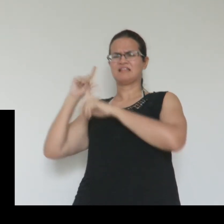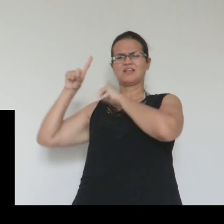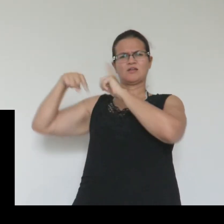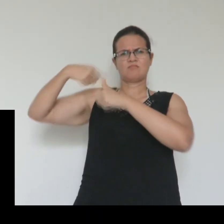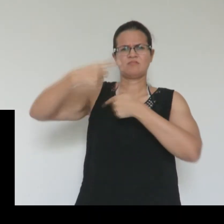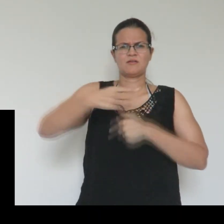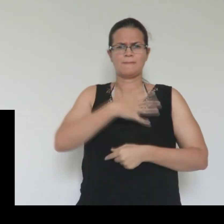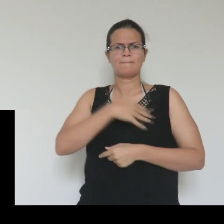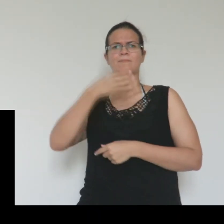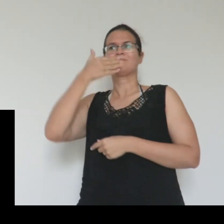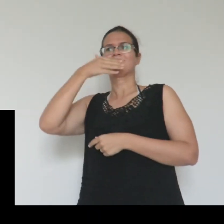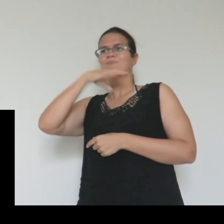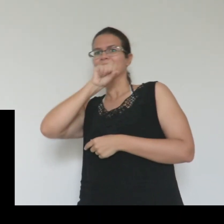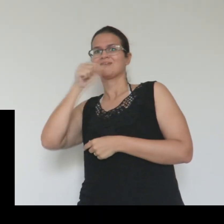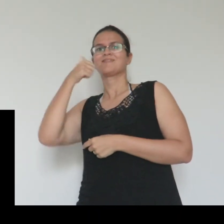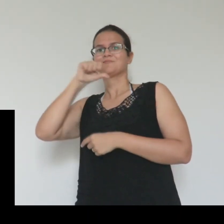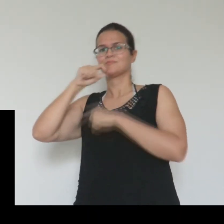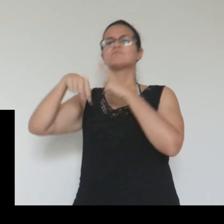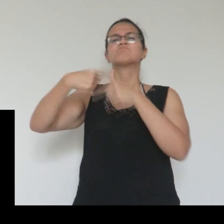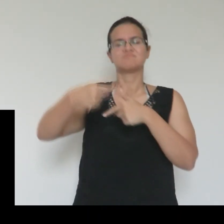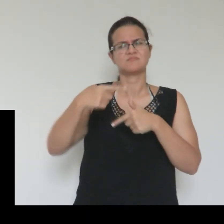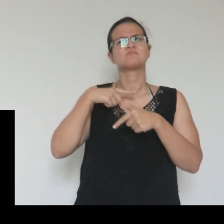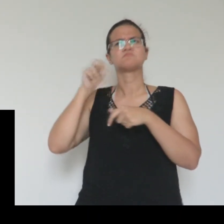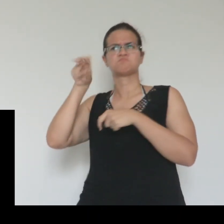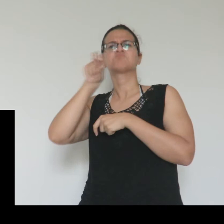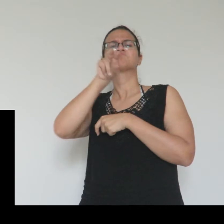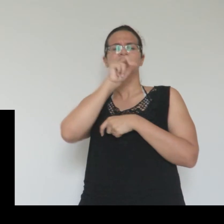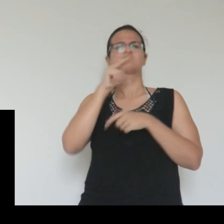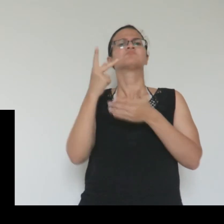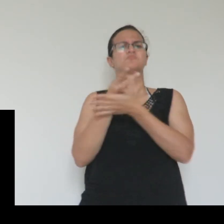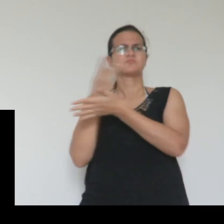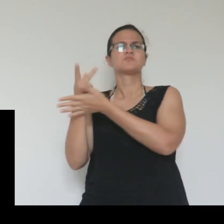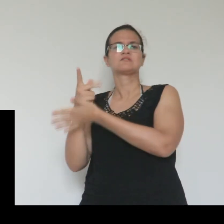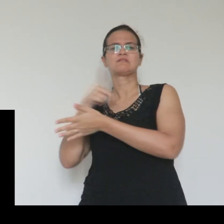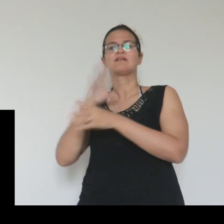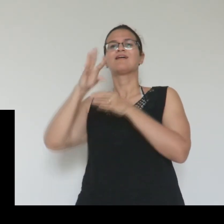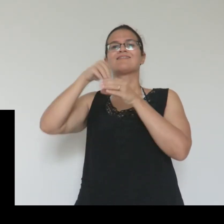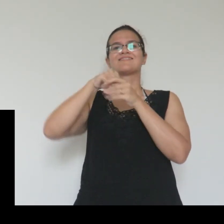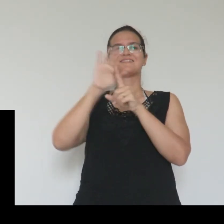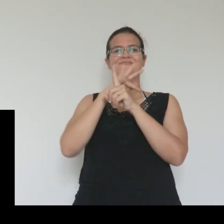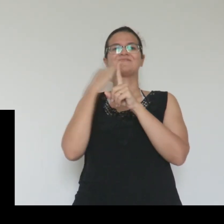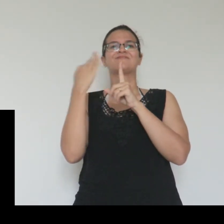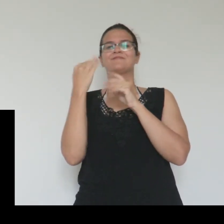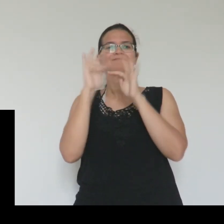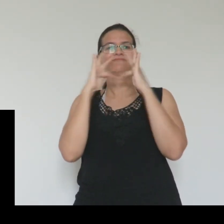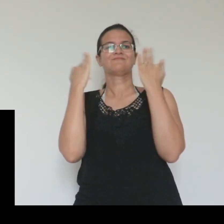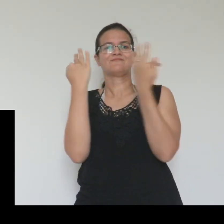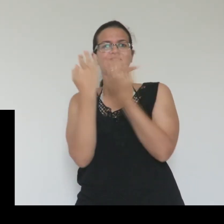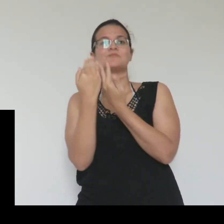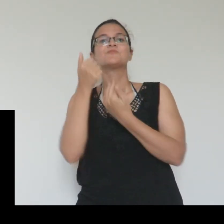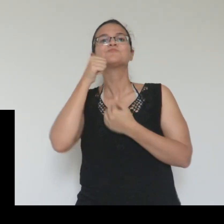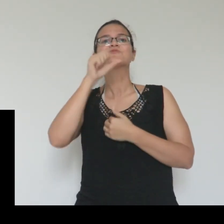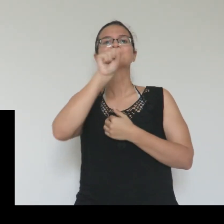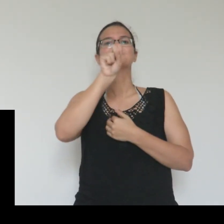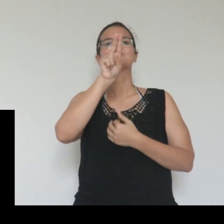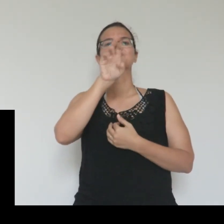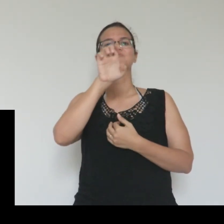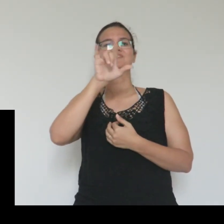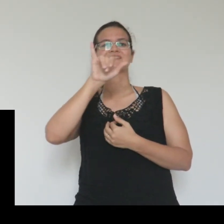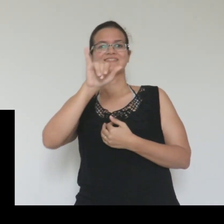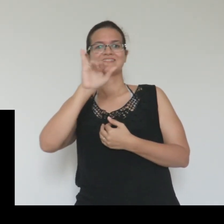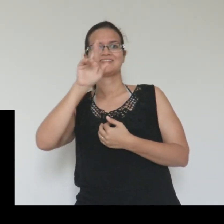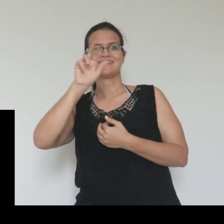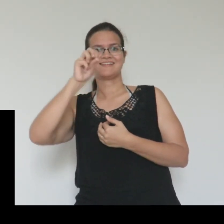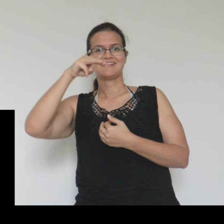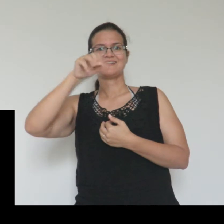Ramalho, a qual o link que eu coloquei para vocês no slide anterior, ela nasceu numa família surda,